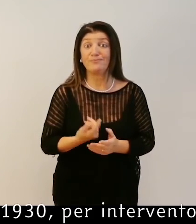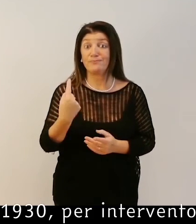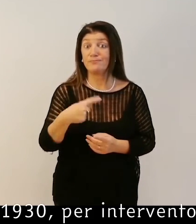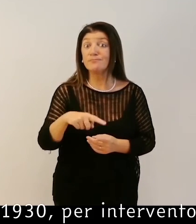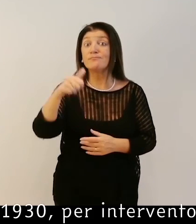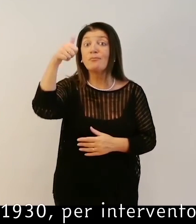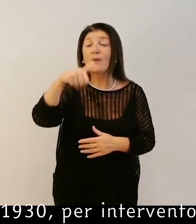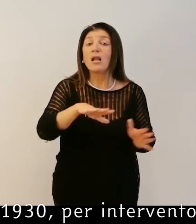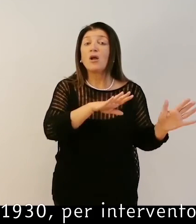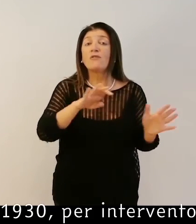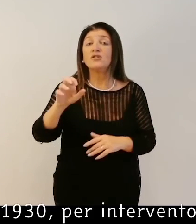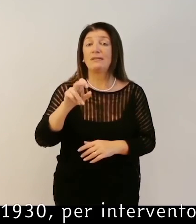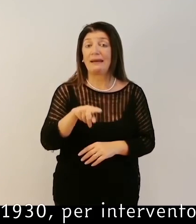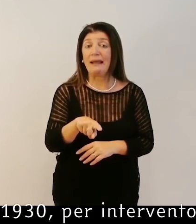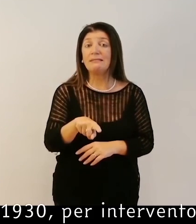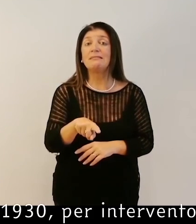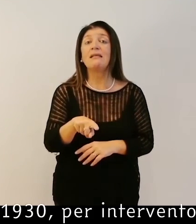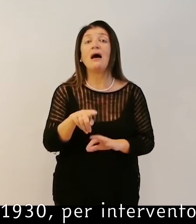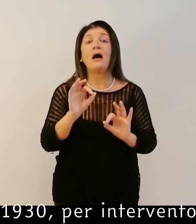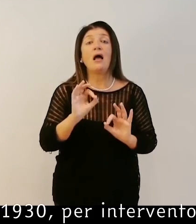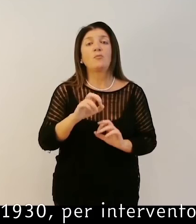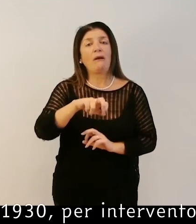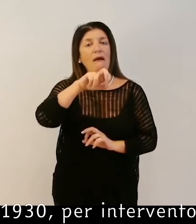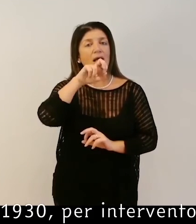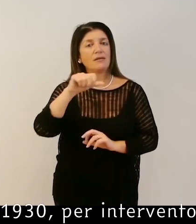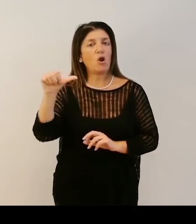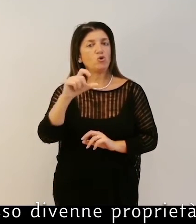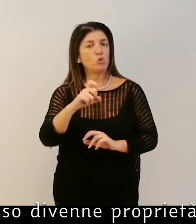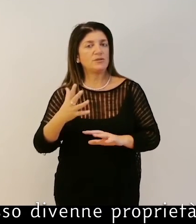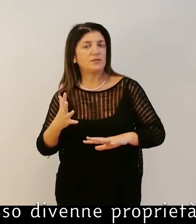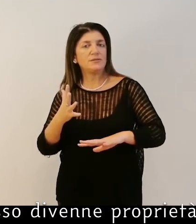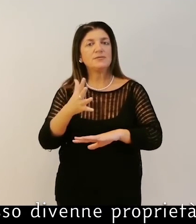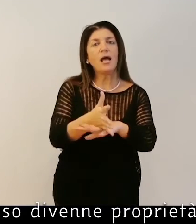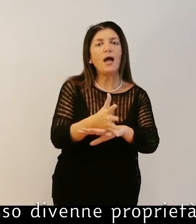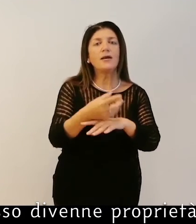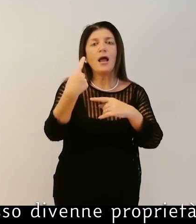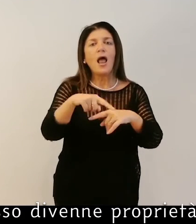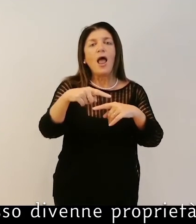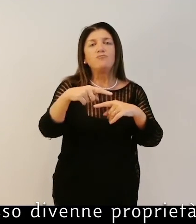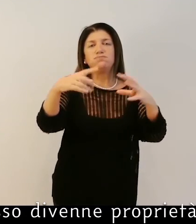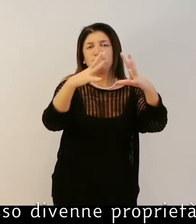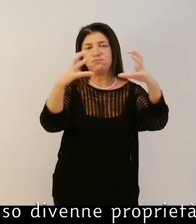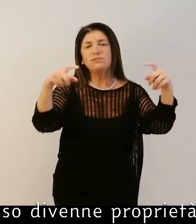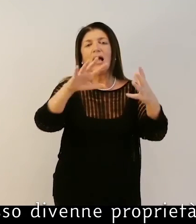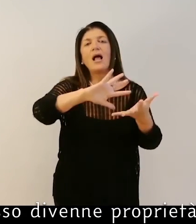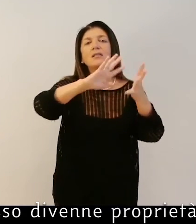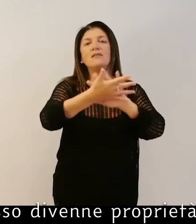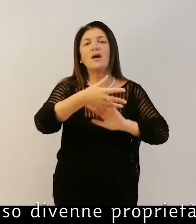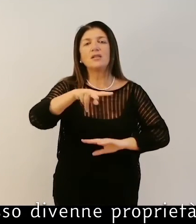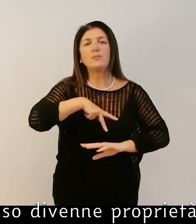Nel 1930, per intervento del cardinale Schuster, il complesso divenne proprietà della